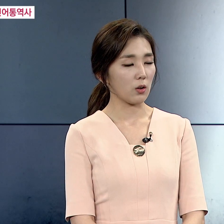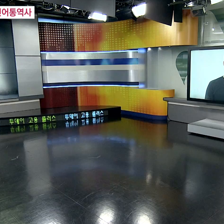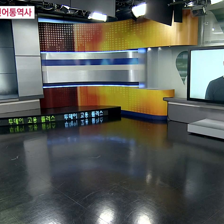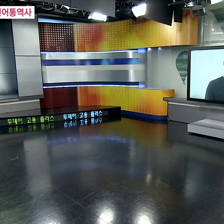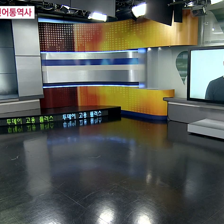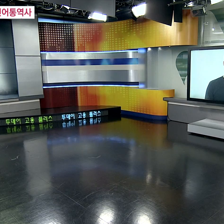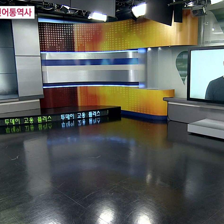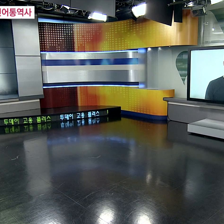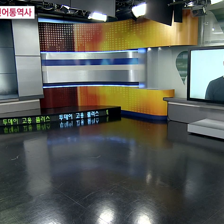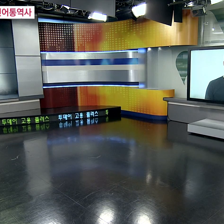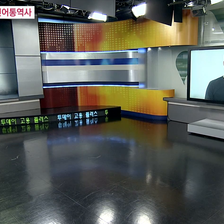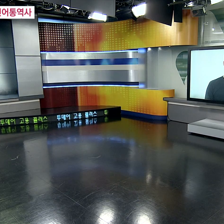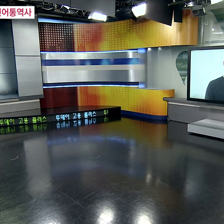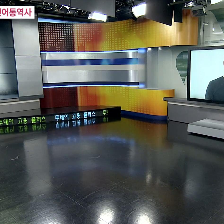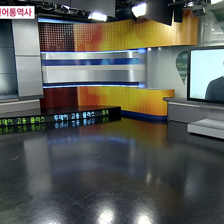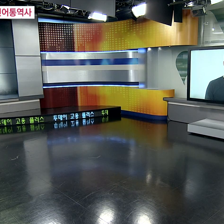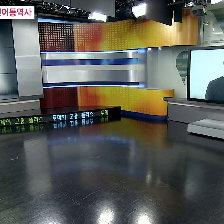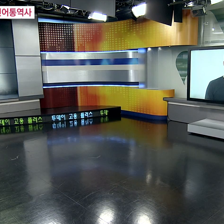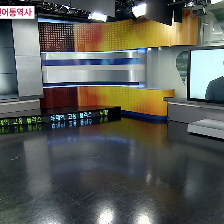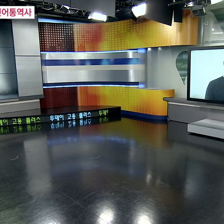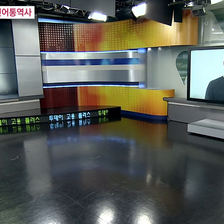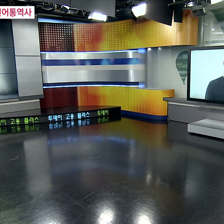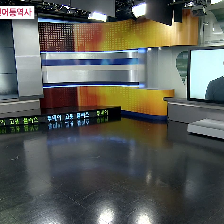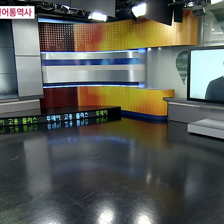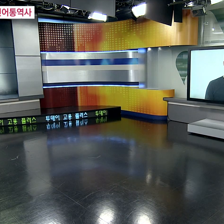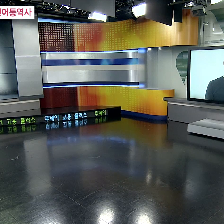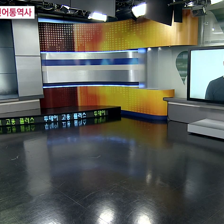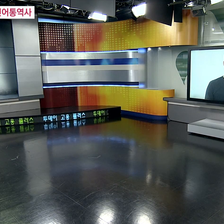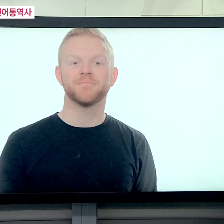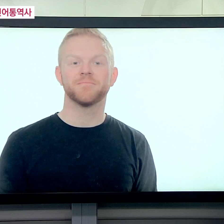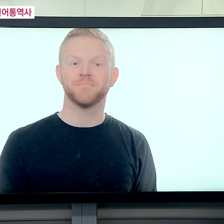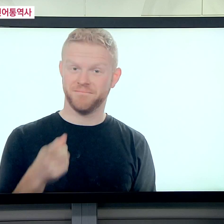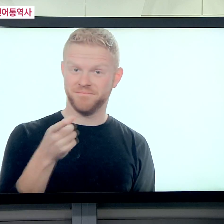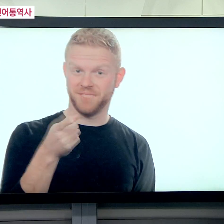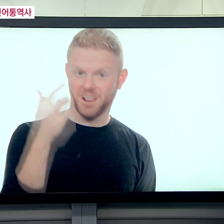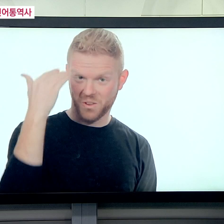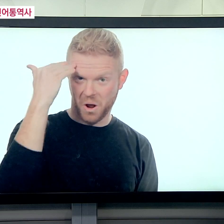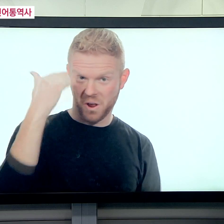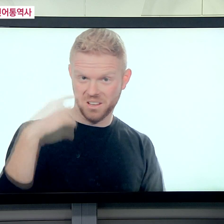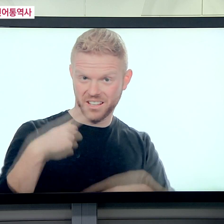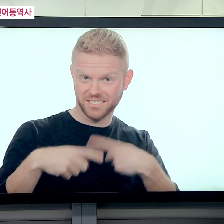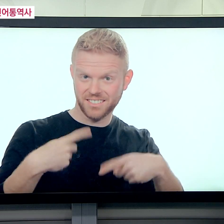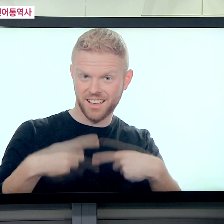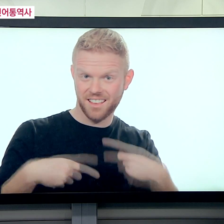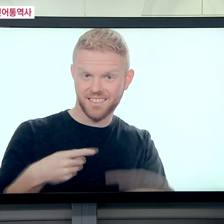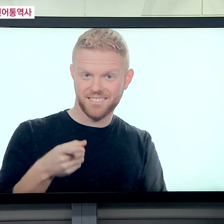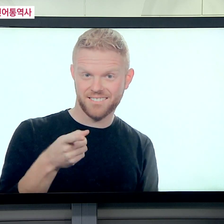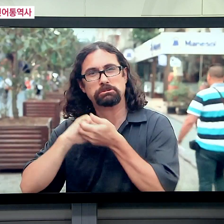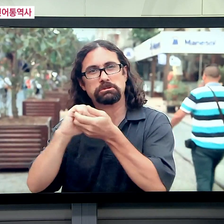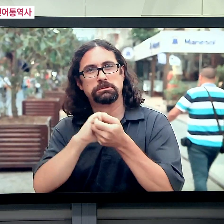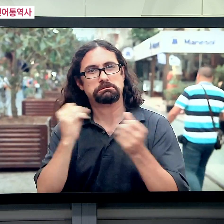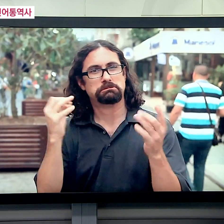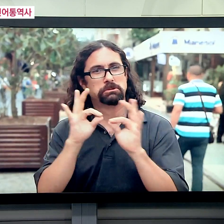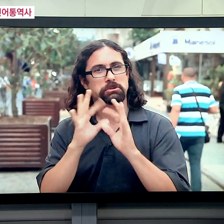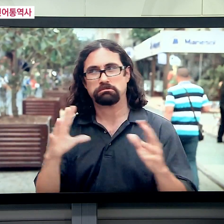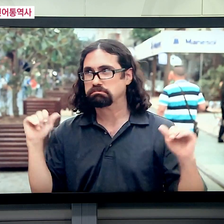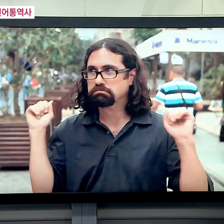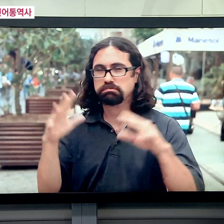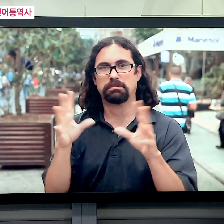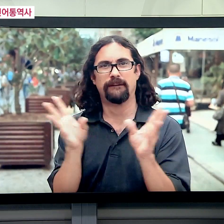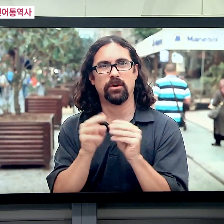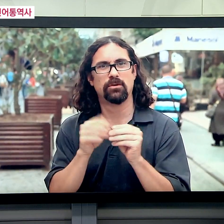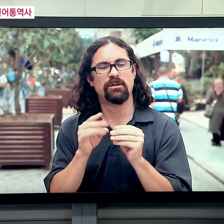있는건가요 그건 아닙니다 이 많은 분들이 수 어를 만국 공통 어로 오해를 하는데요 비장애인들이